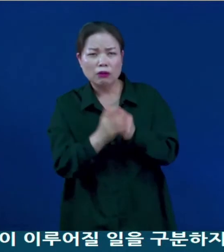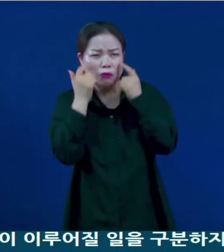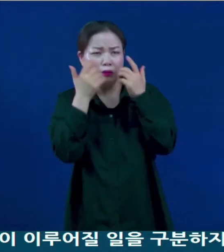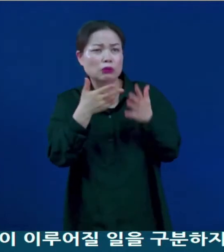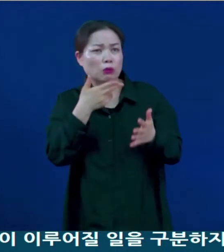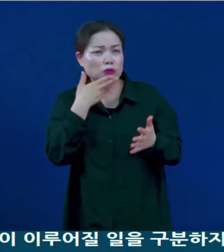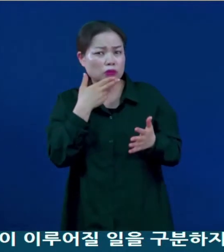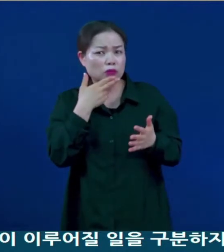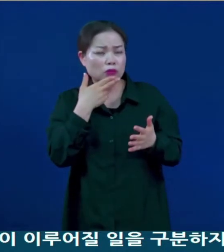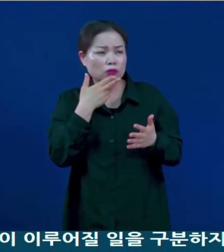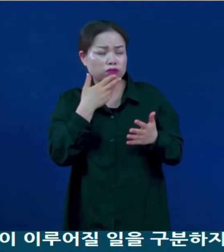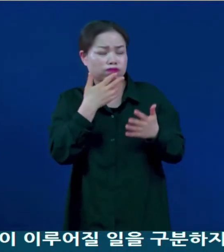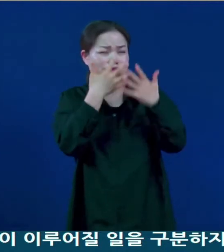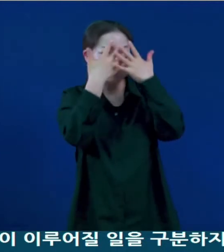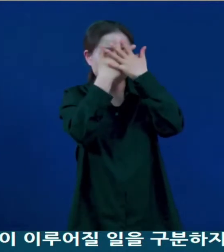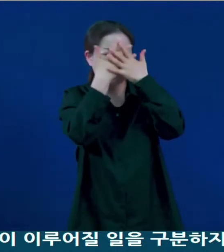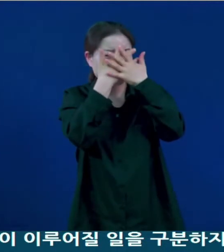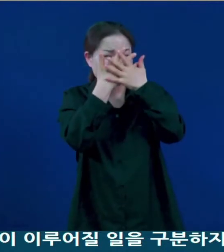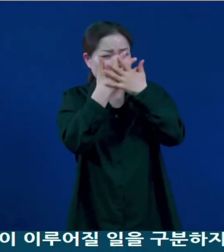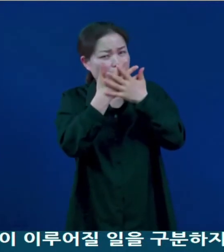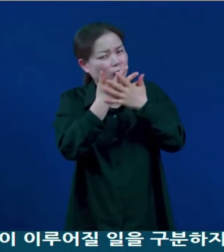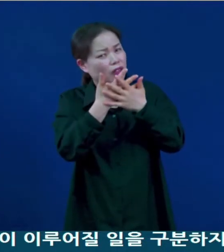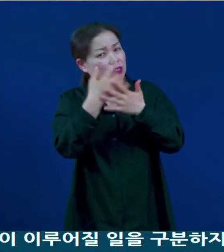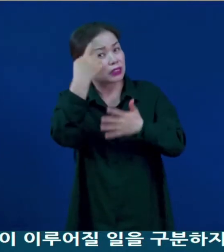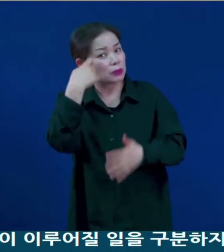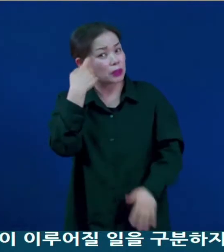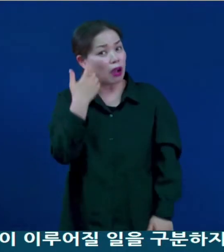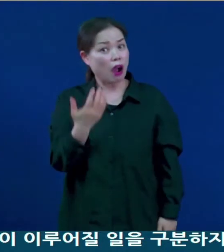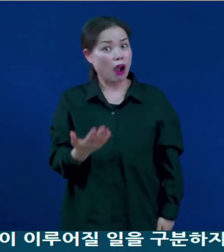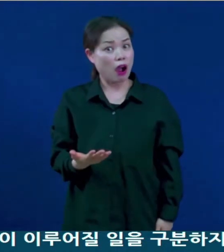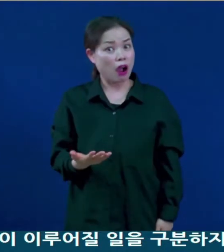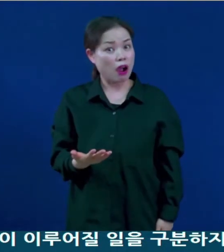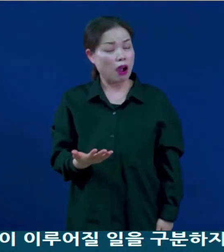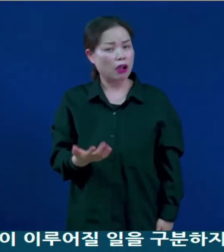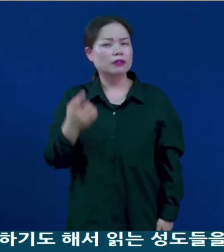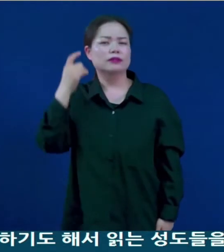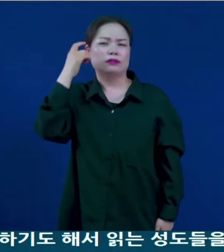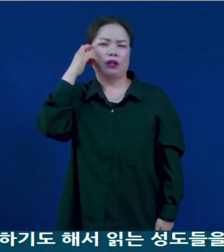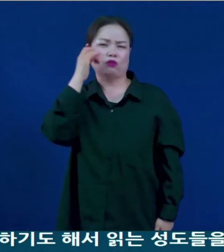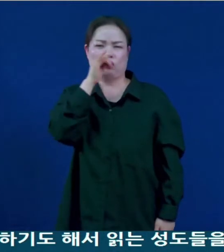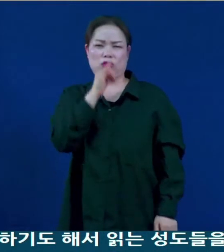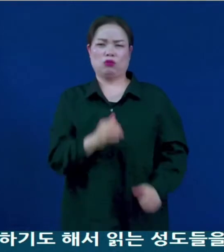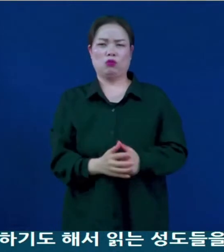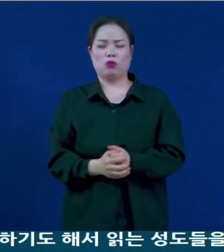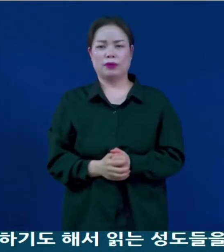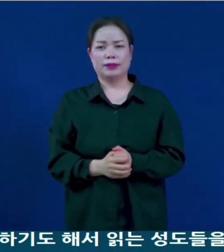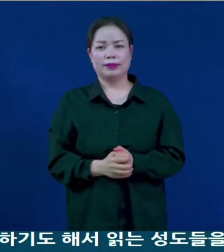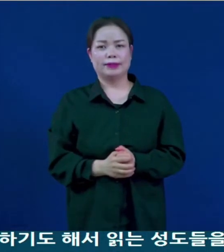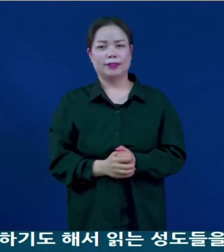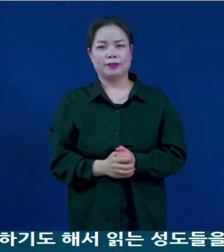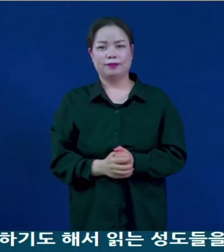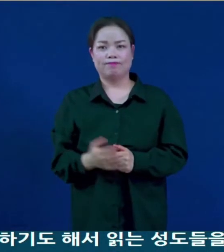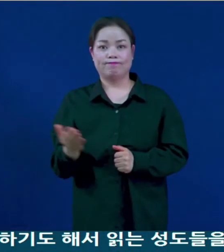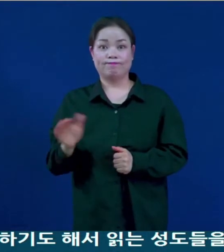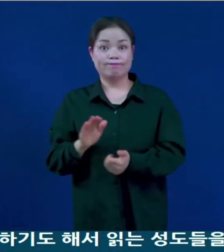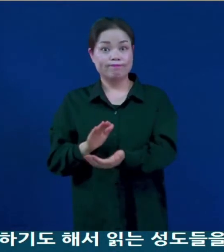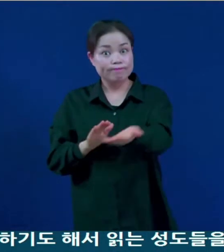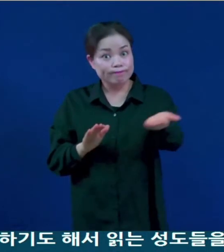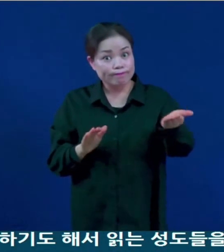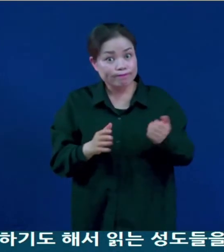멀리서 불완전하게 무엇을 보았나 보다 하는 생각이 들기도 합니다. 그러나